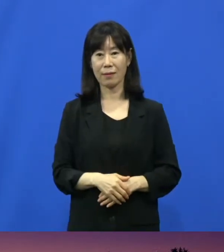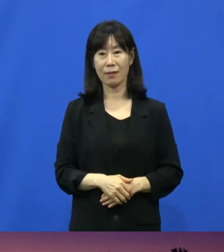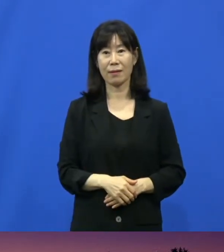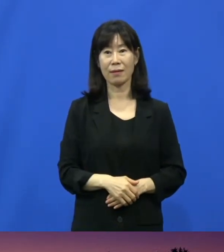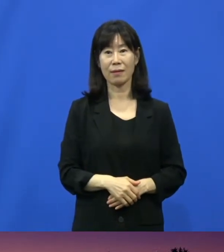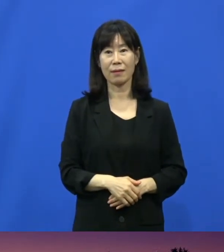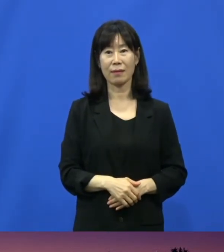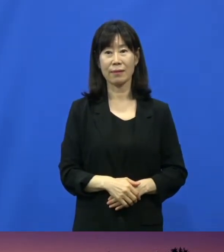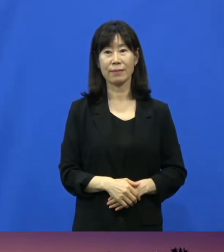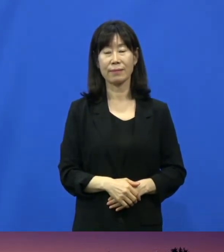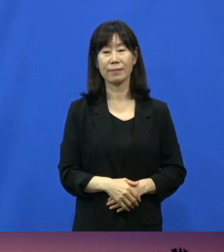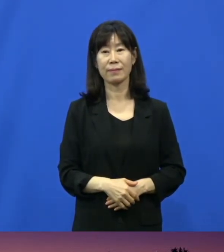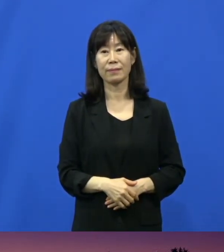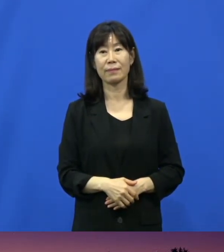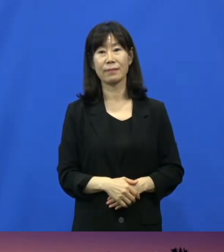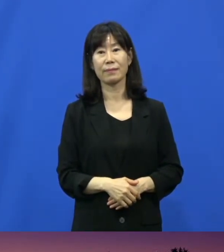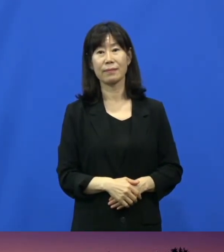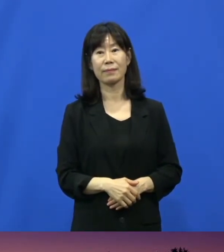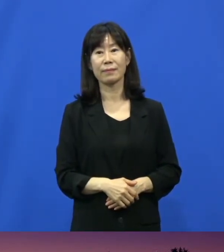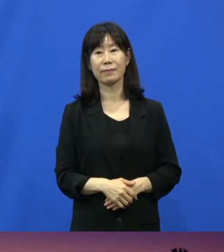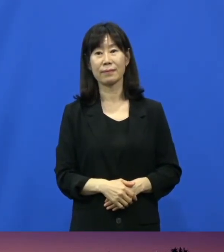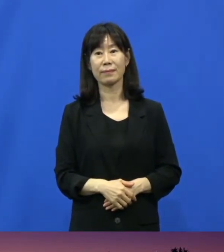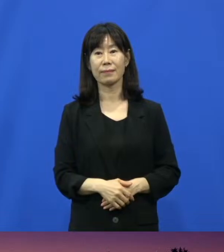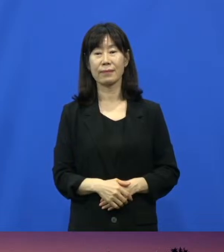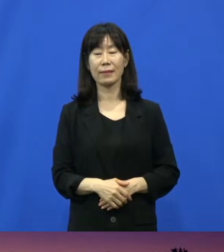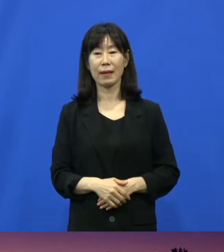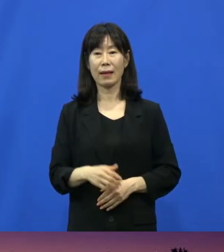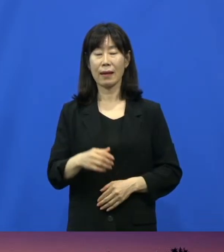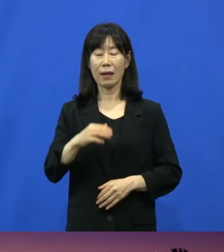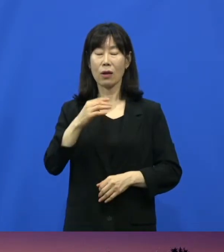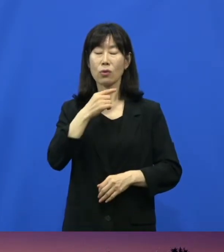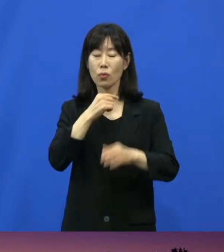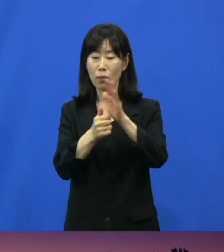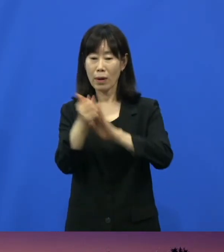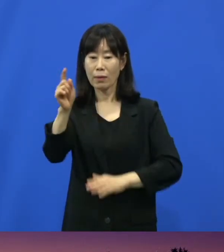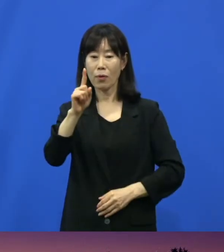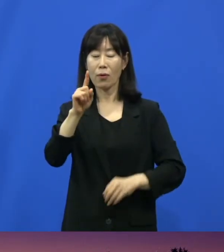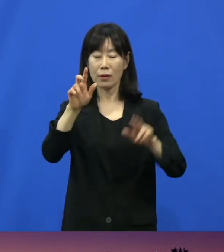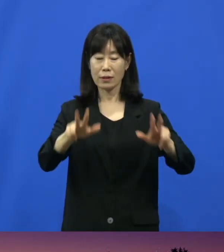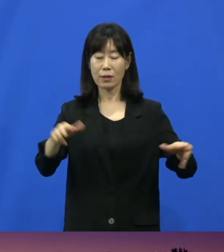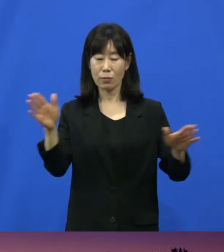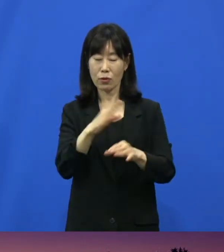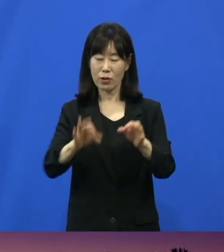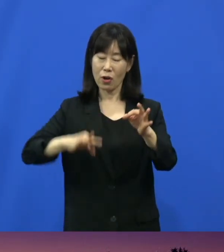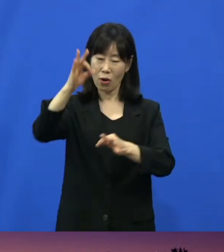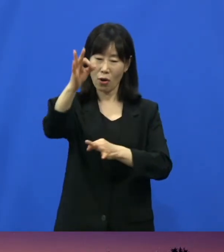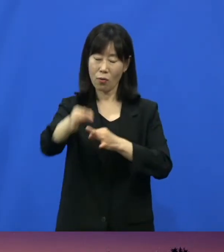그런데 그 소망을 두는 게 언제부터 언제까지요? 지금부터 영원까지.